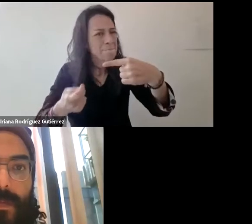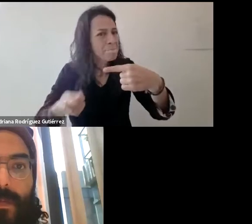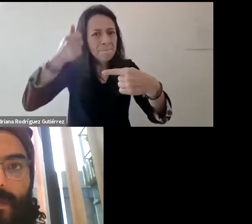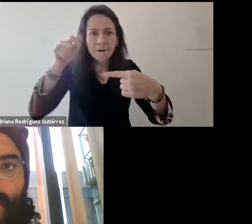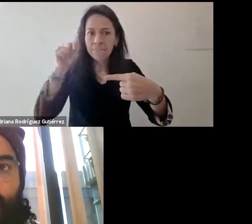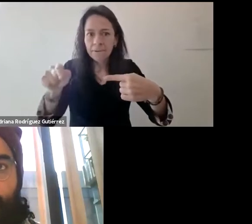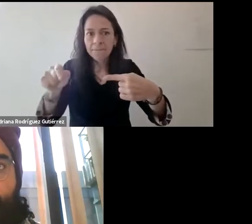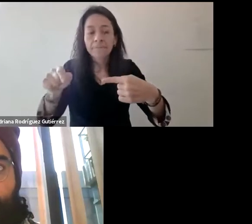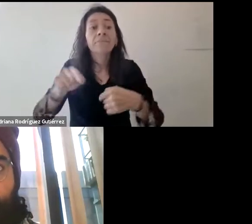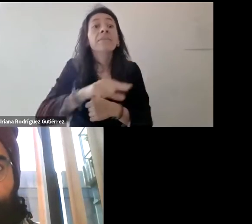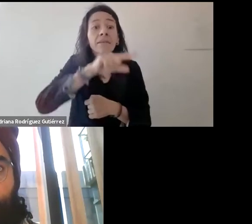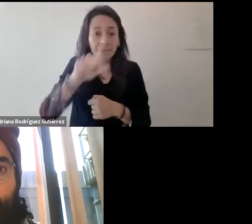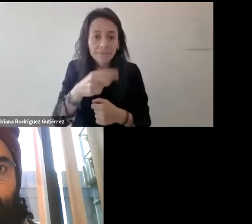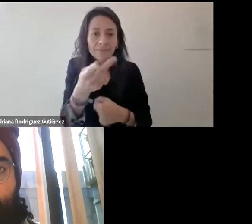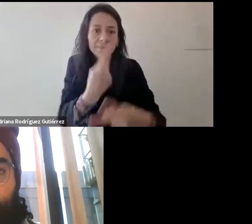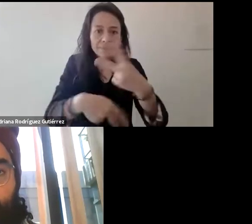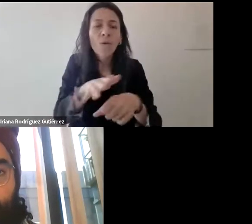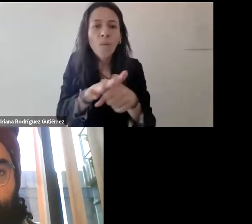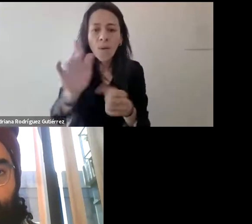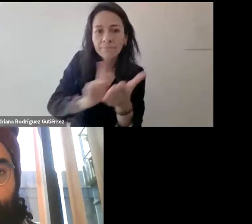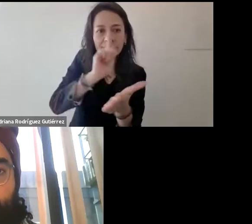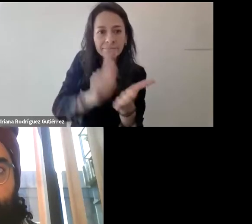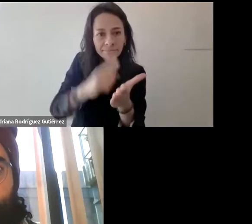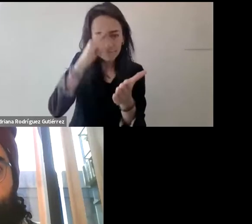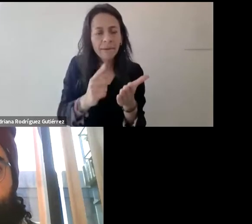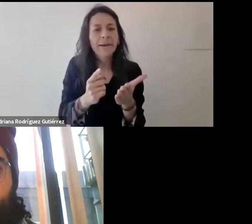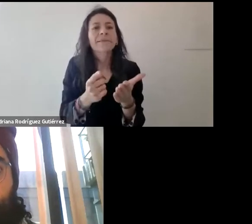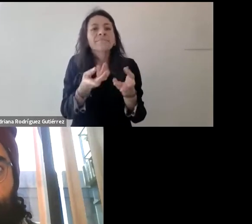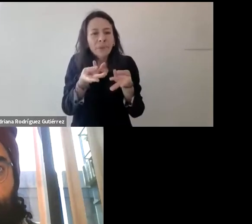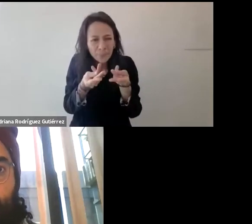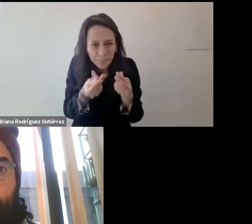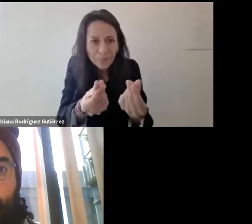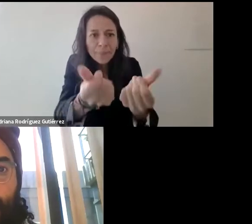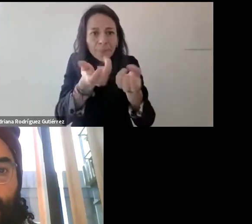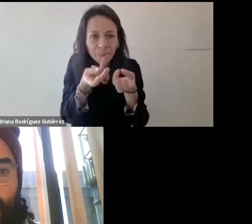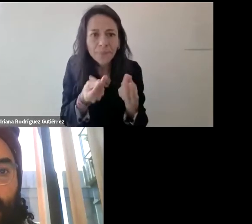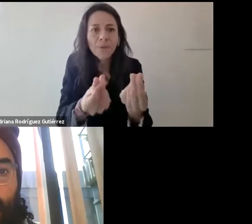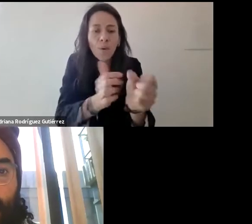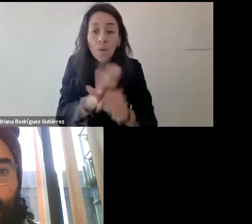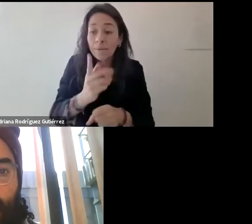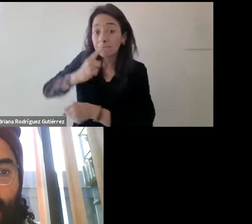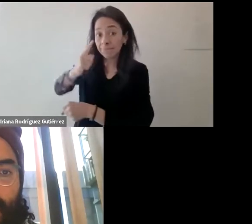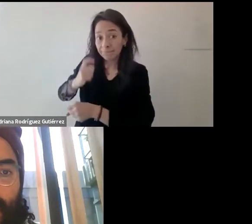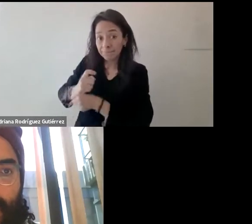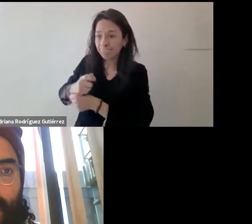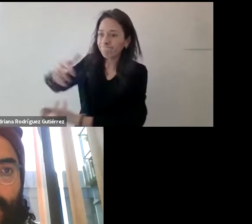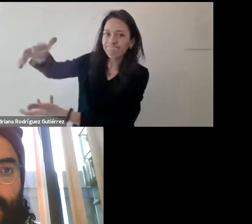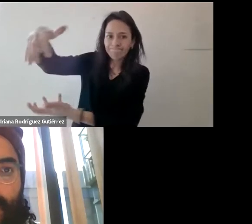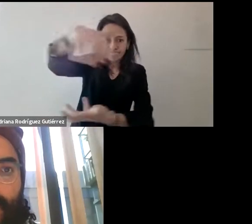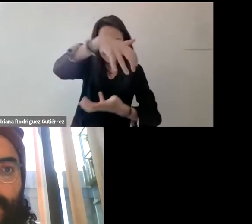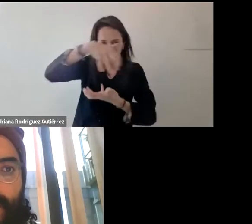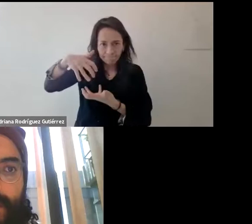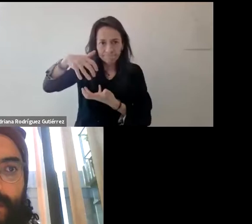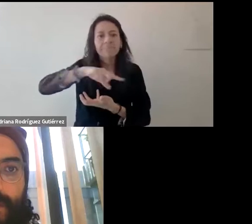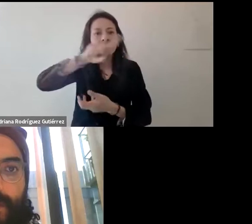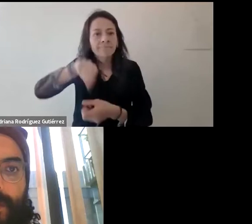egresos. Primero se aprobarán en este paquete económico los ingresos que prevé tener el gobierno federal